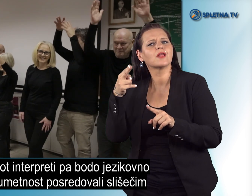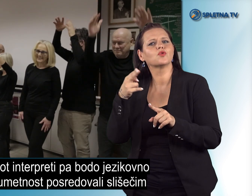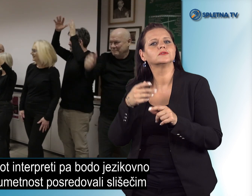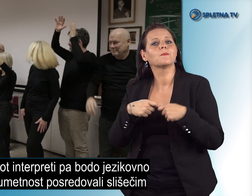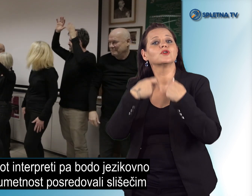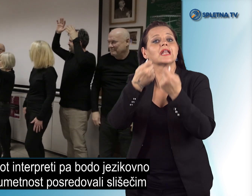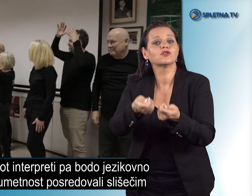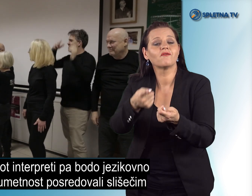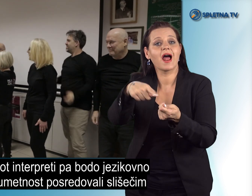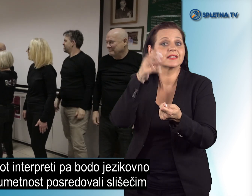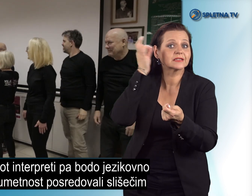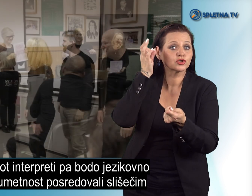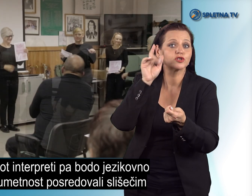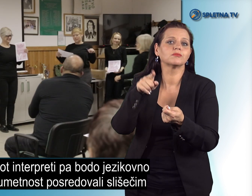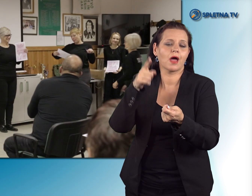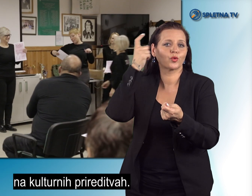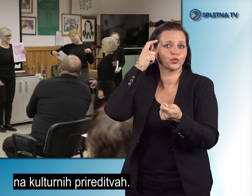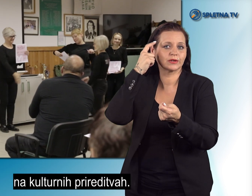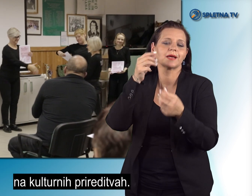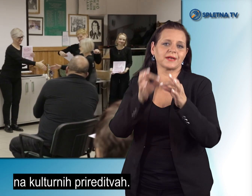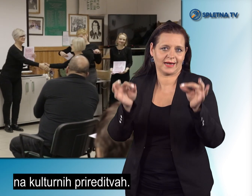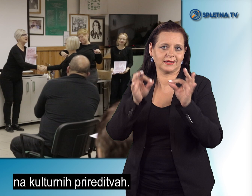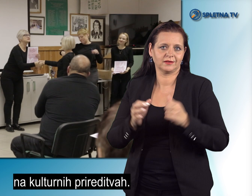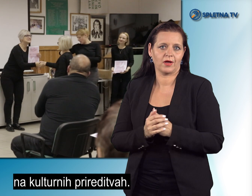slišečim na kulturnih prireditvah.